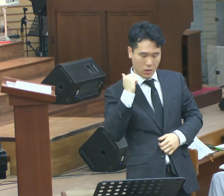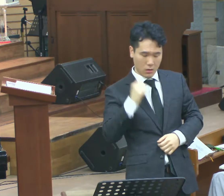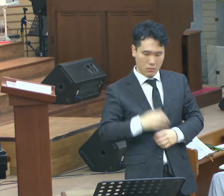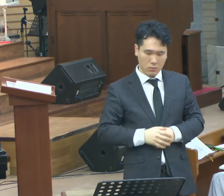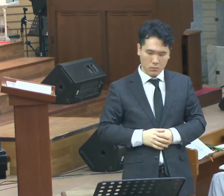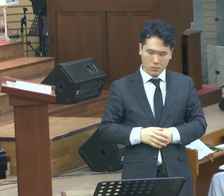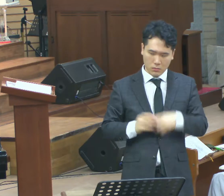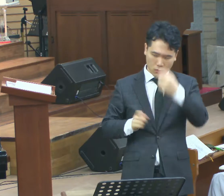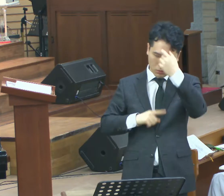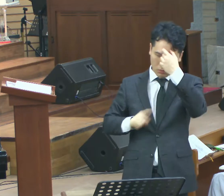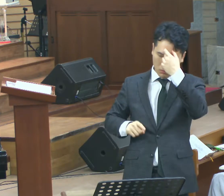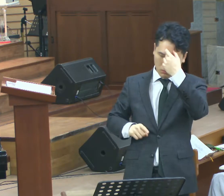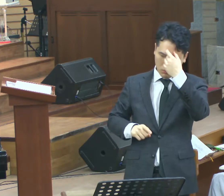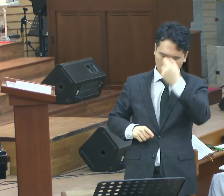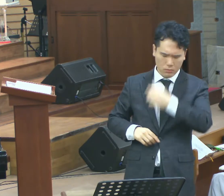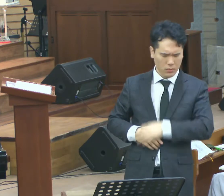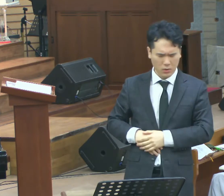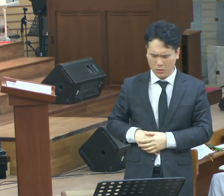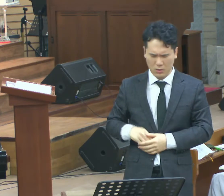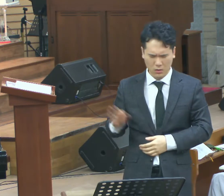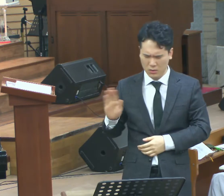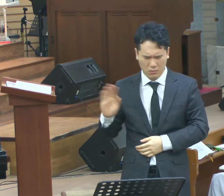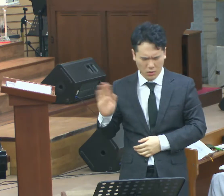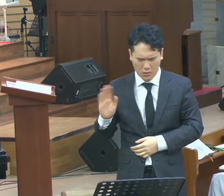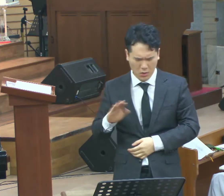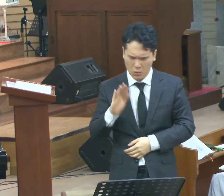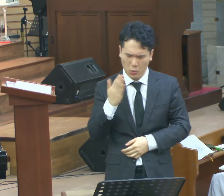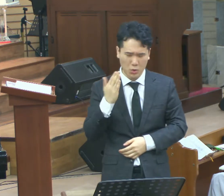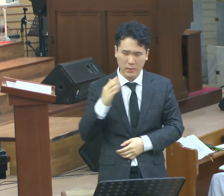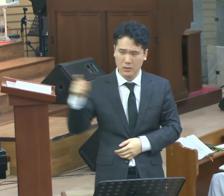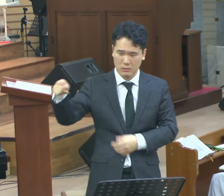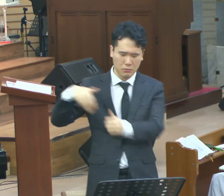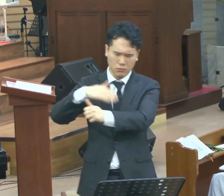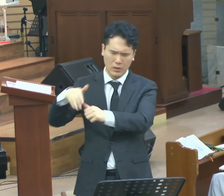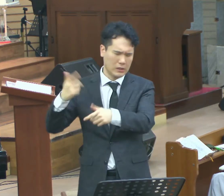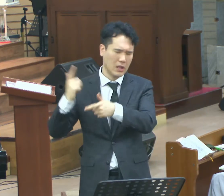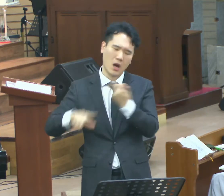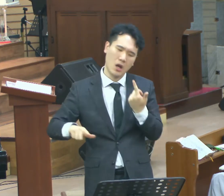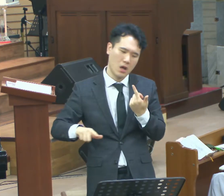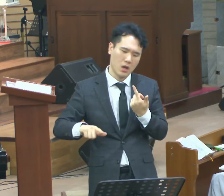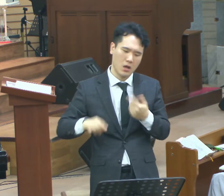잘 자라고 그 목사님 아들이 우리 후원 선교사가 됐어요.